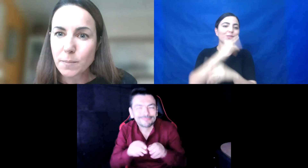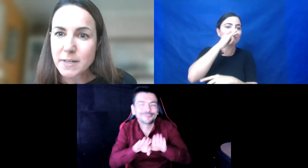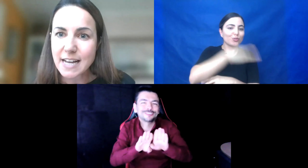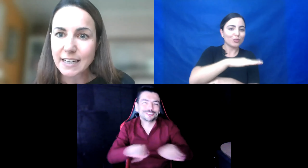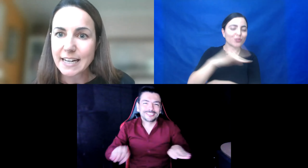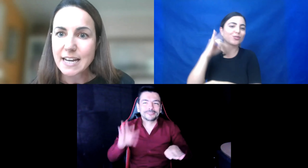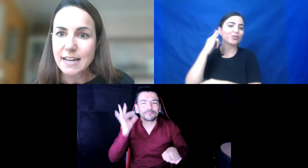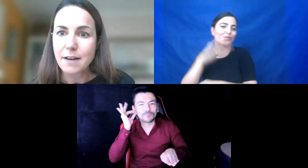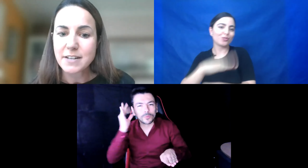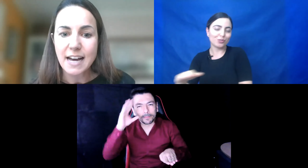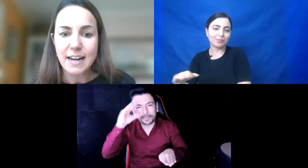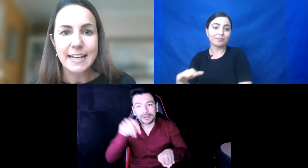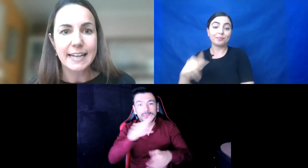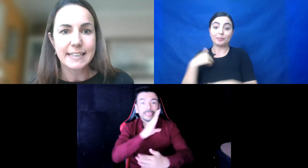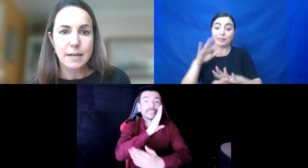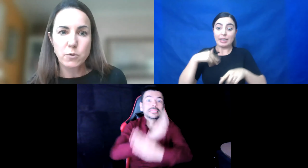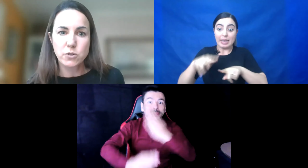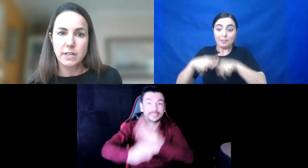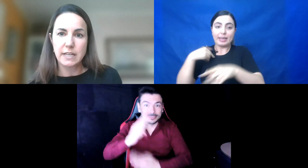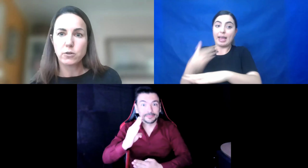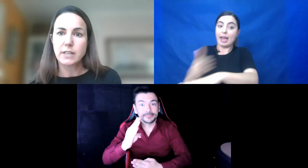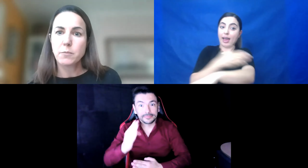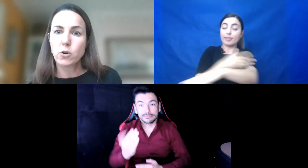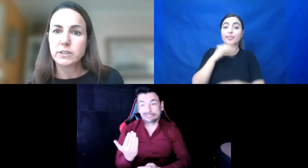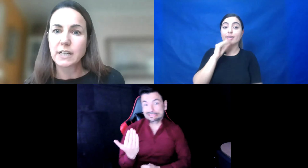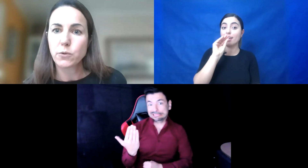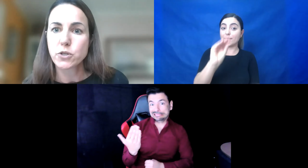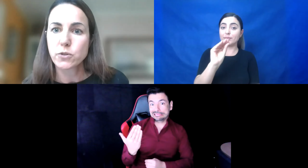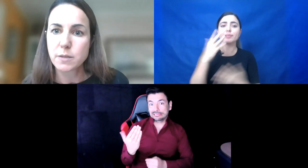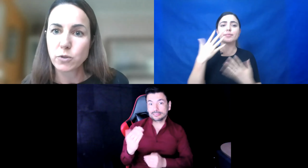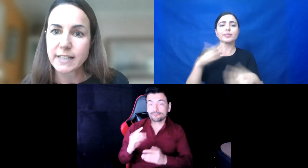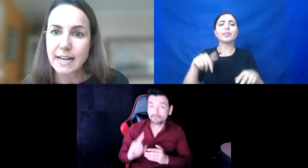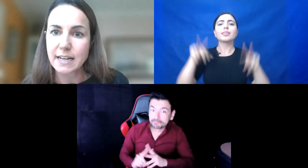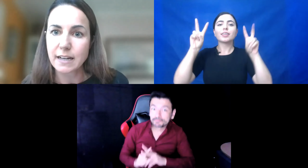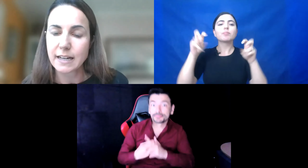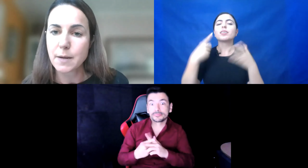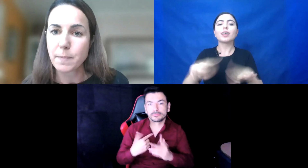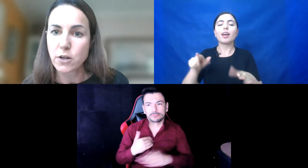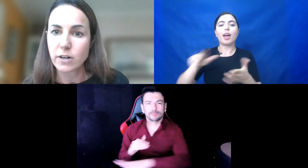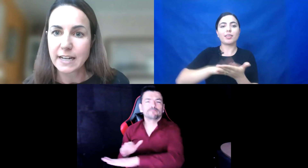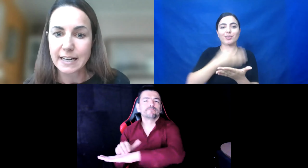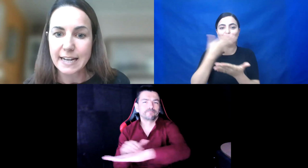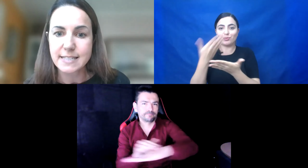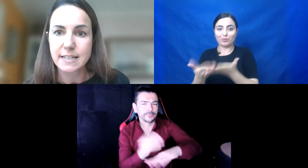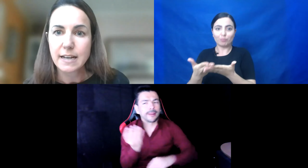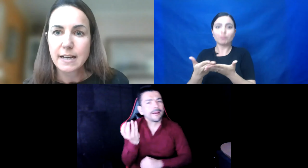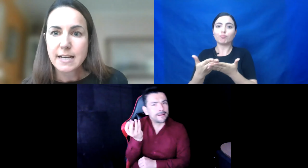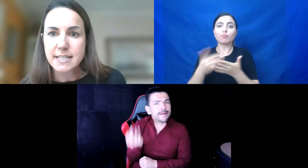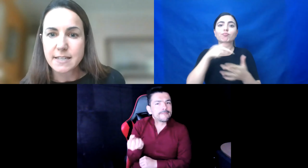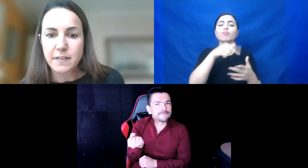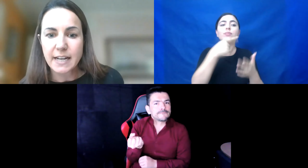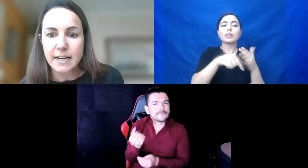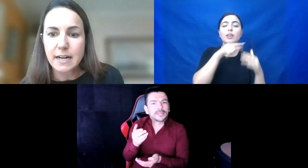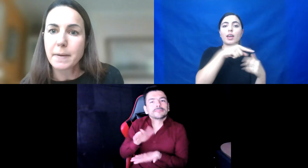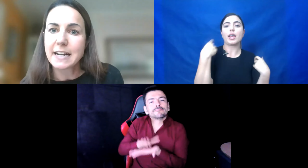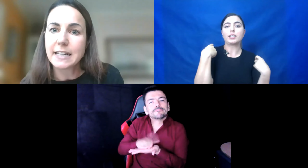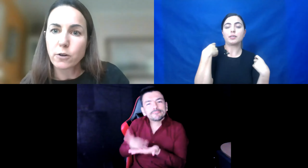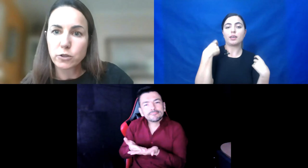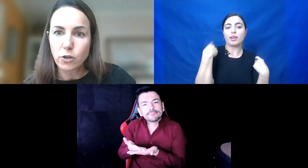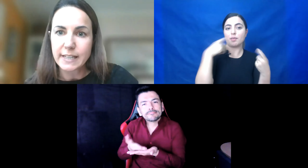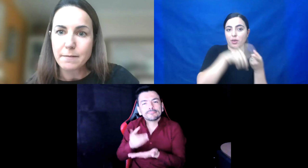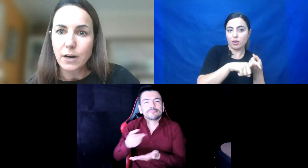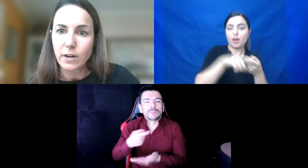Antes de comenzar, quería avisarles que tenemos y contamos con traducción simultánea en español e inglés. Si se fijan en el